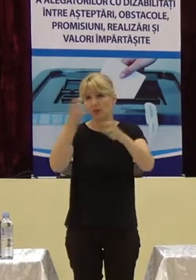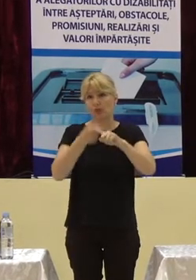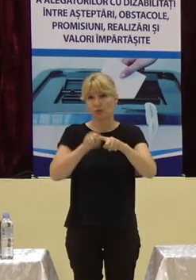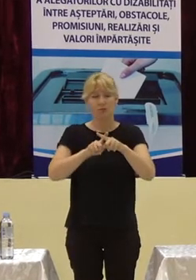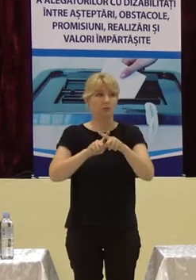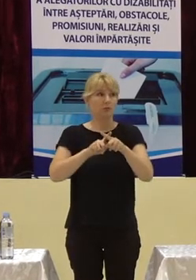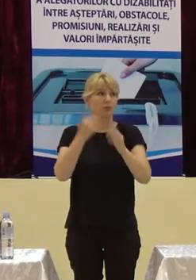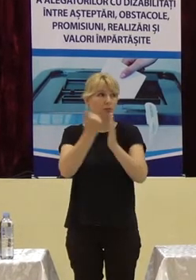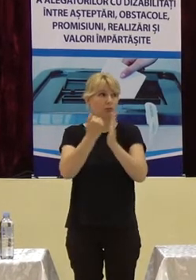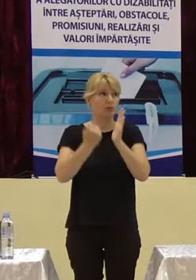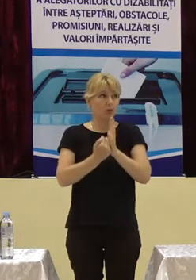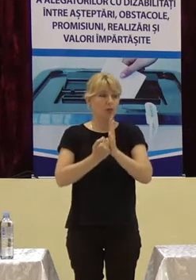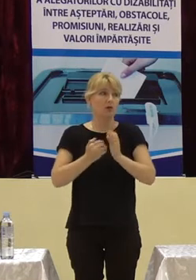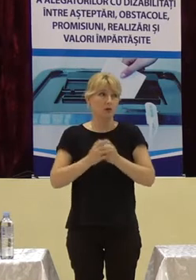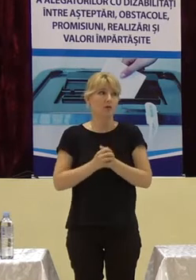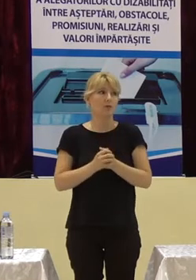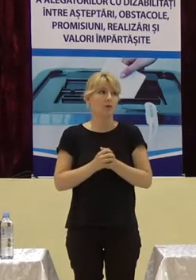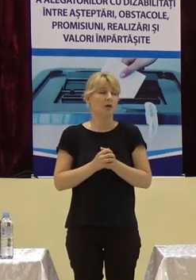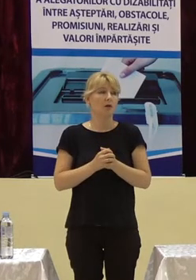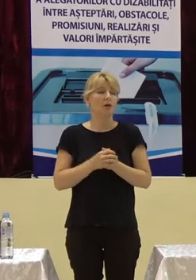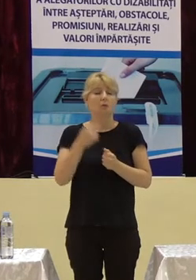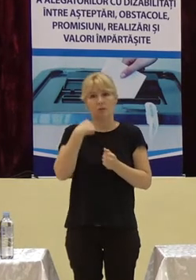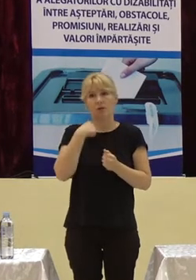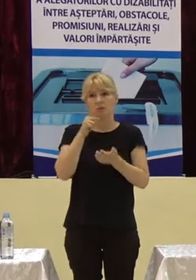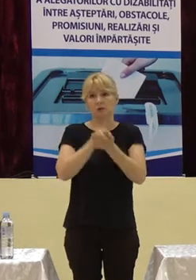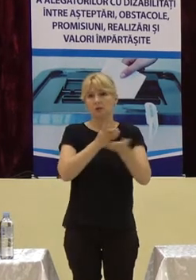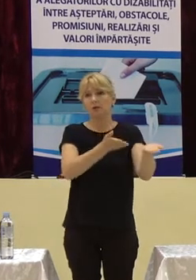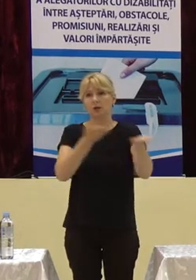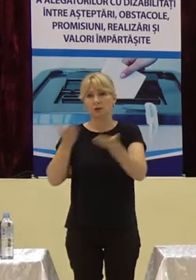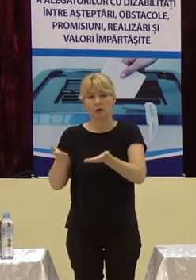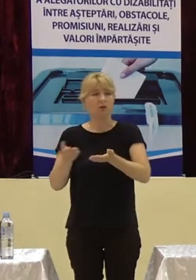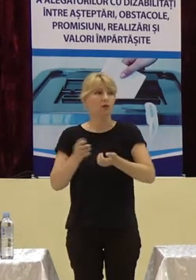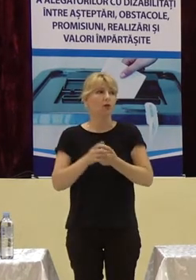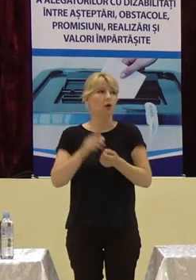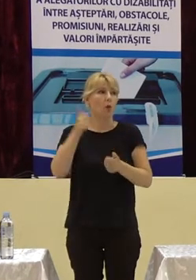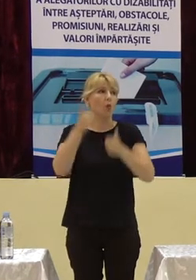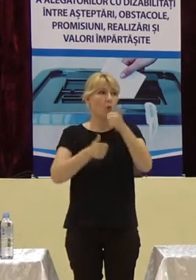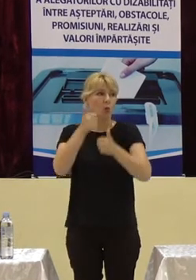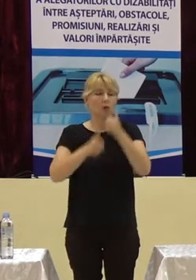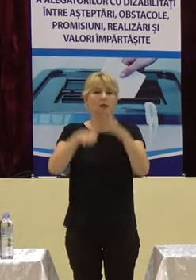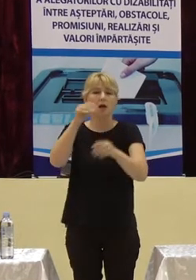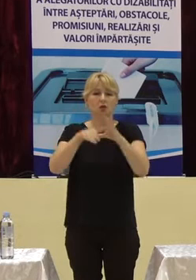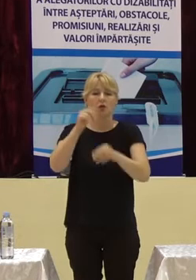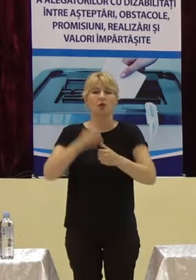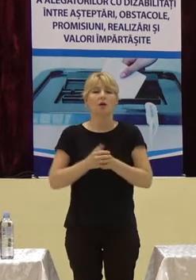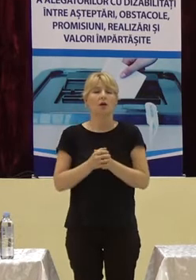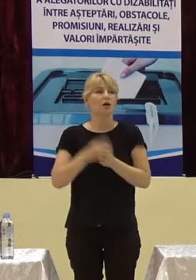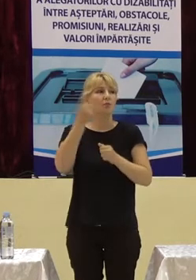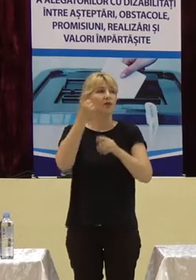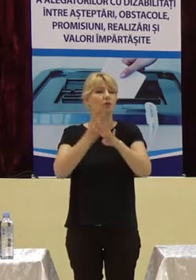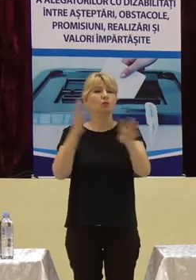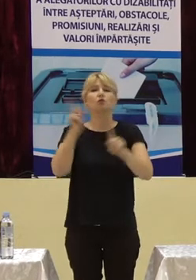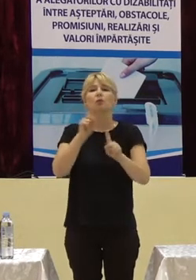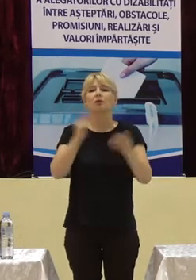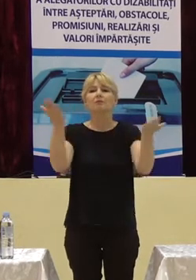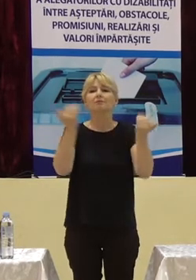vom prezentarea scenariului, vom invita în scenă concurenții electorali, în primul rând pentru a